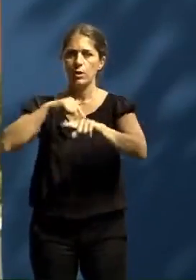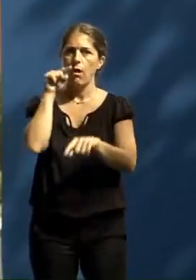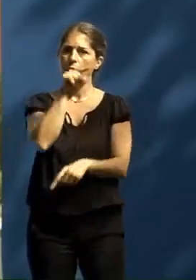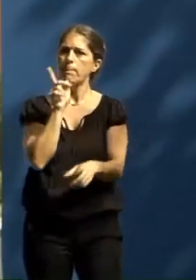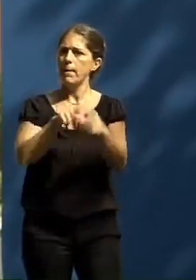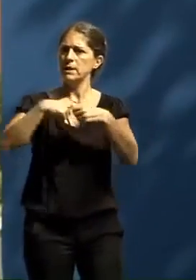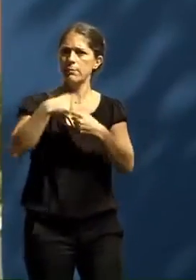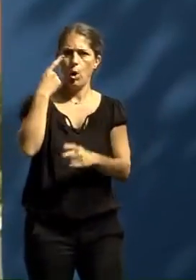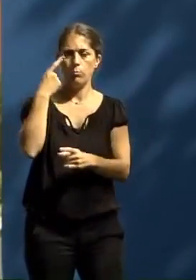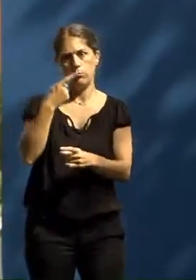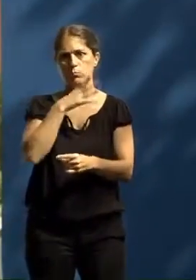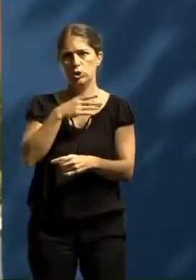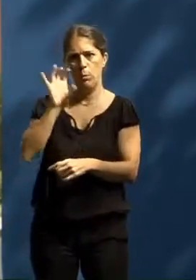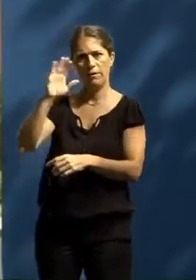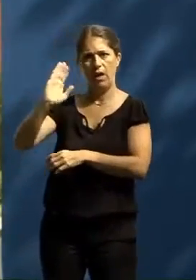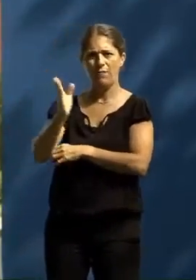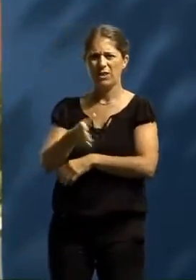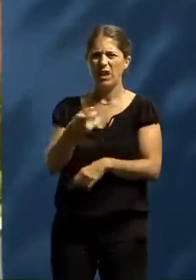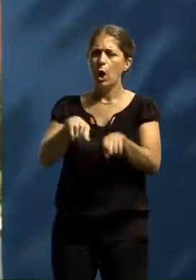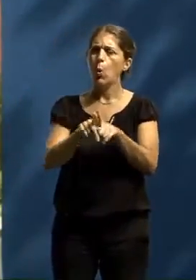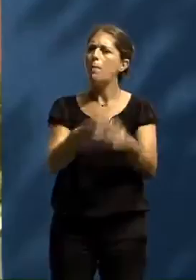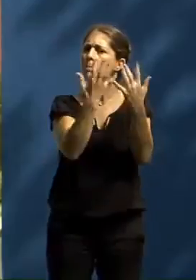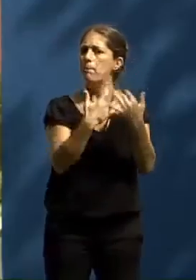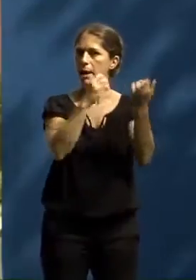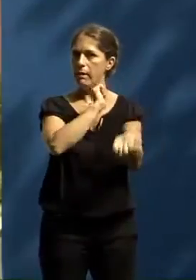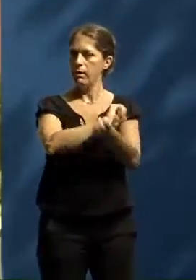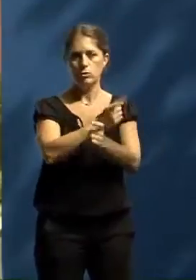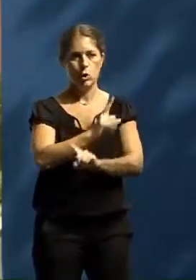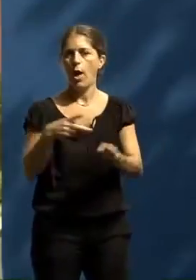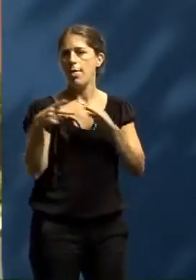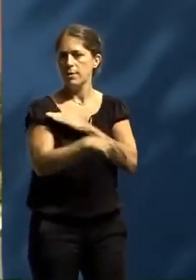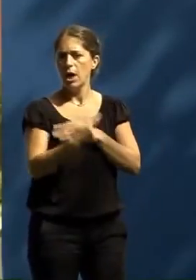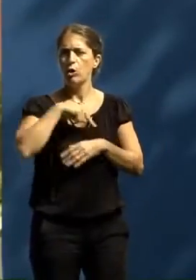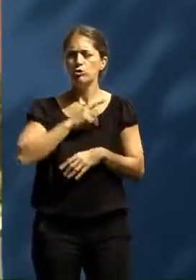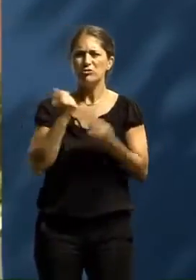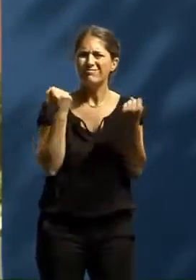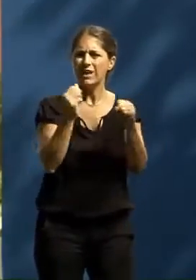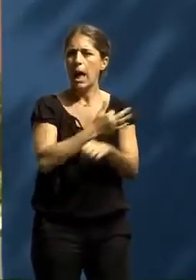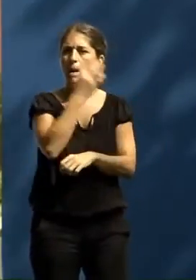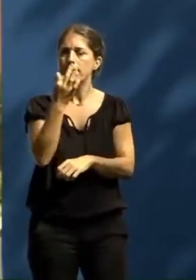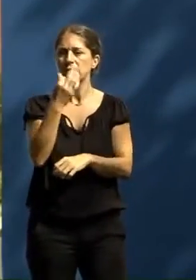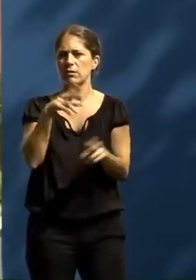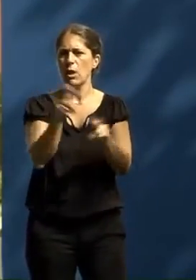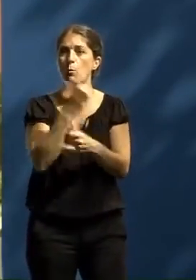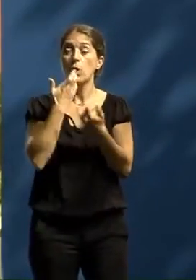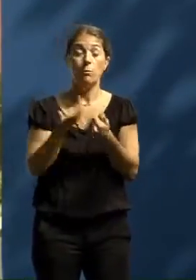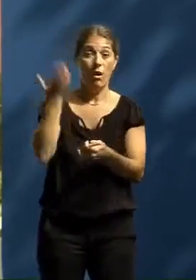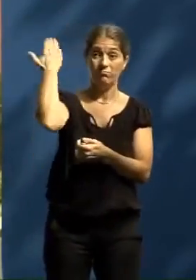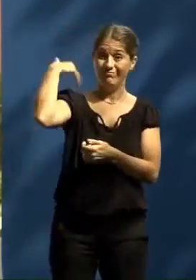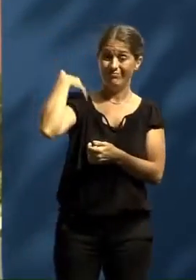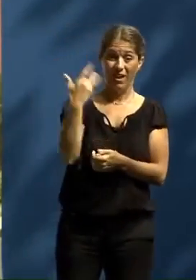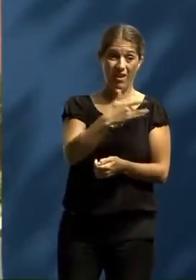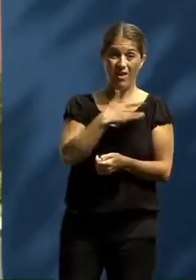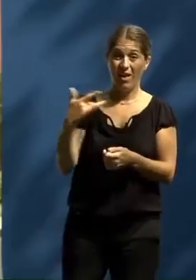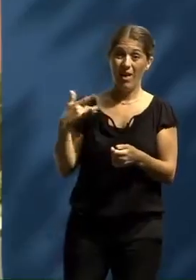país para que o Parlamento non quede atado de maos. Por iso rexeitamos e denunciamos a malventa que se fixo das caixas de aforros